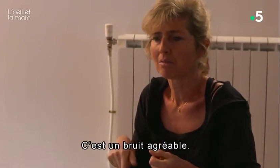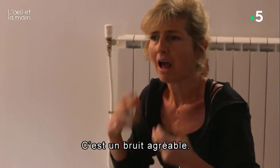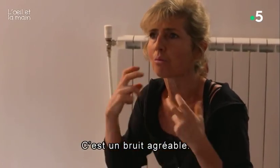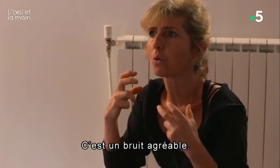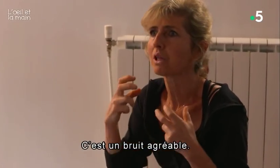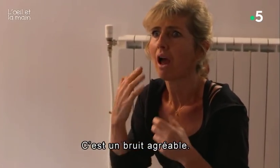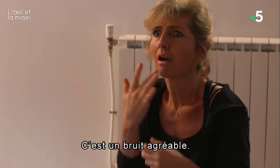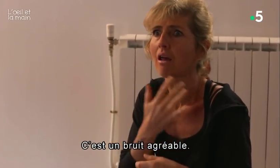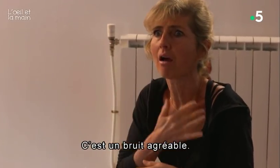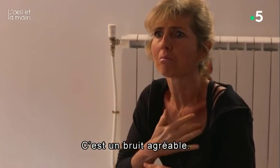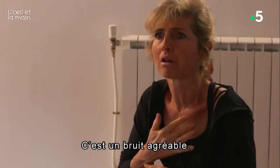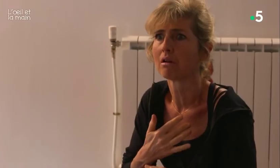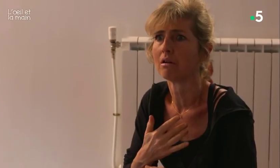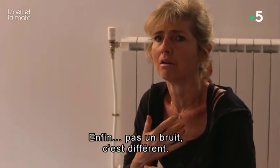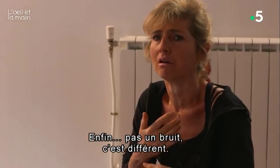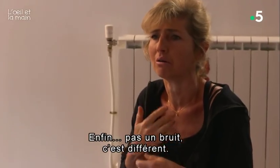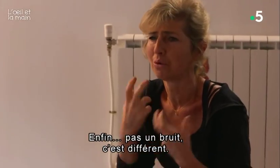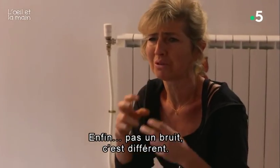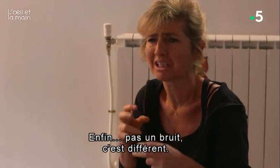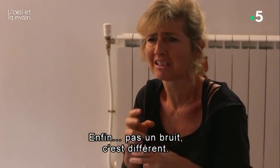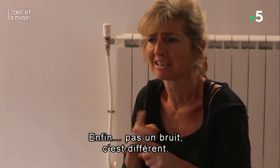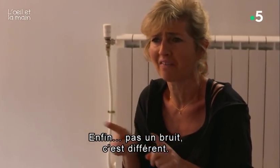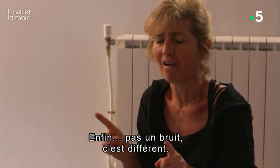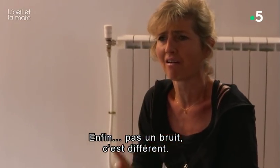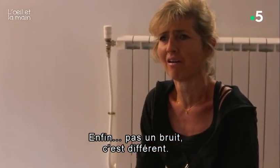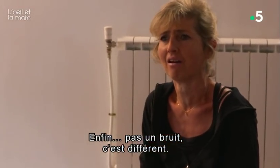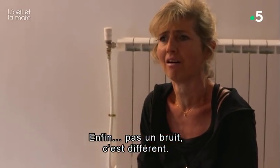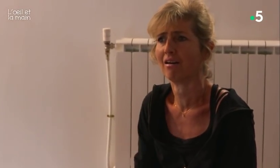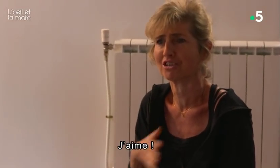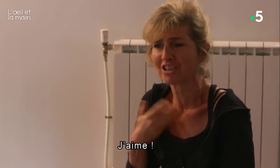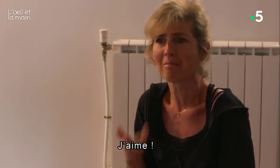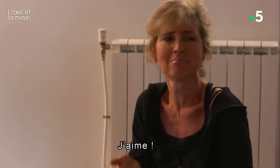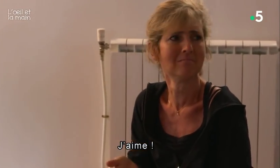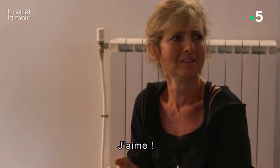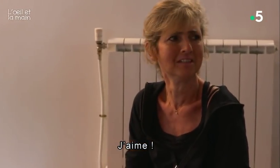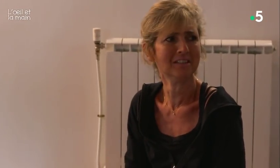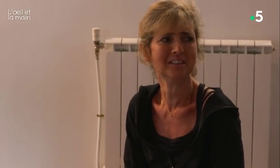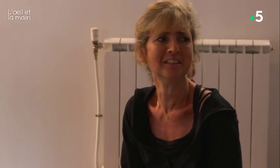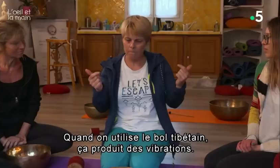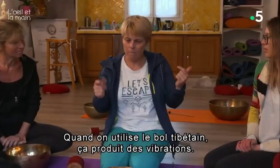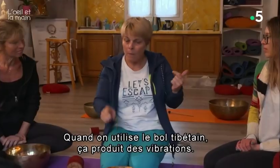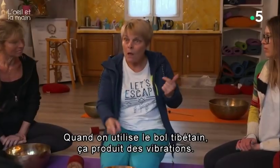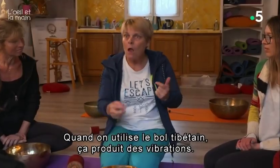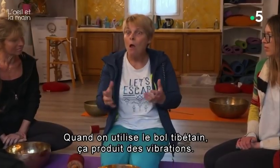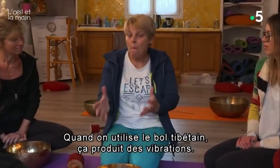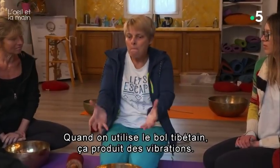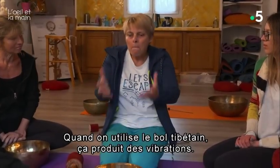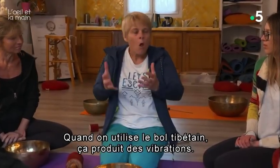C'est un bruit agréable. Enfin, pas un bruit, c'est différent. J'aime. Alors, quand on utilise le